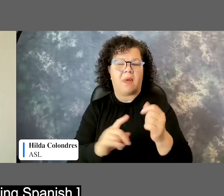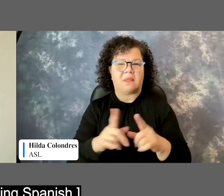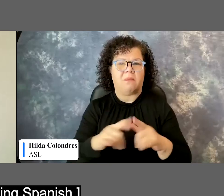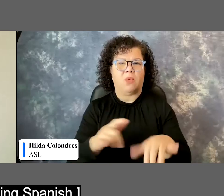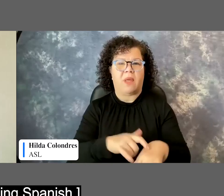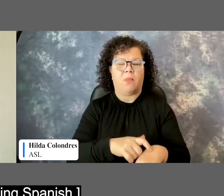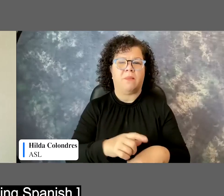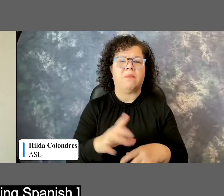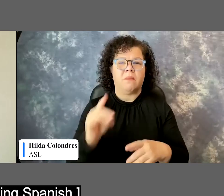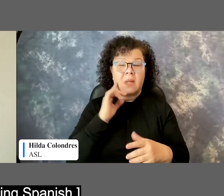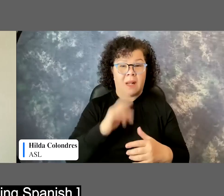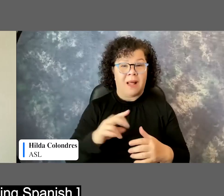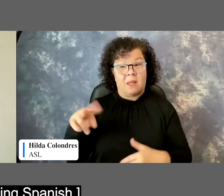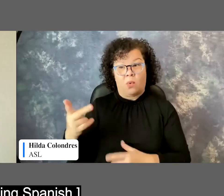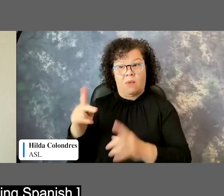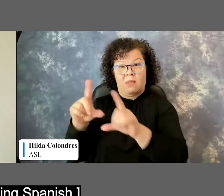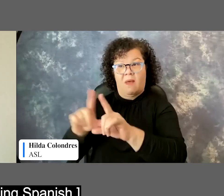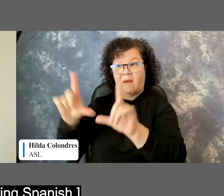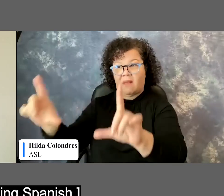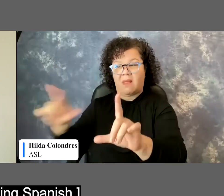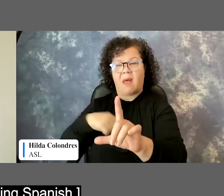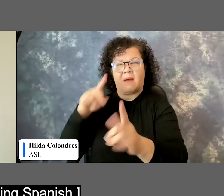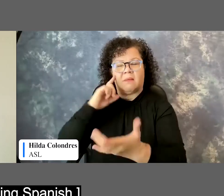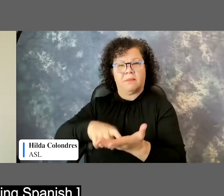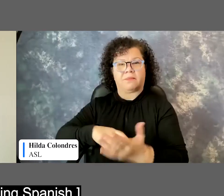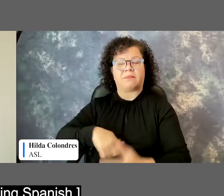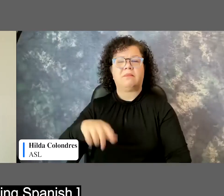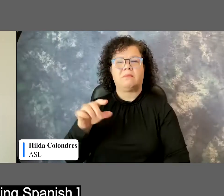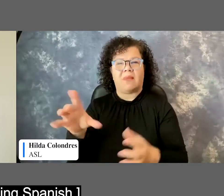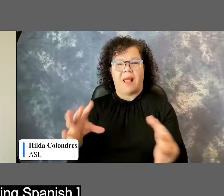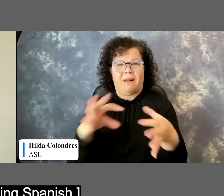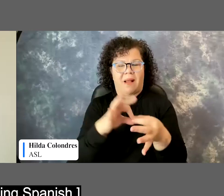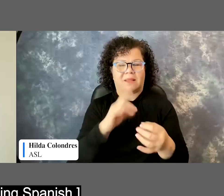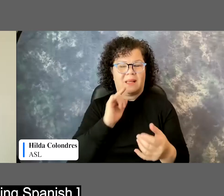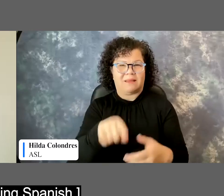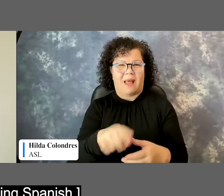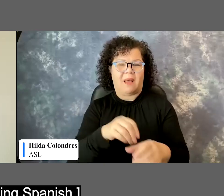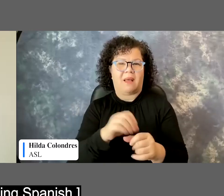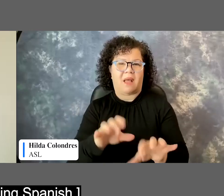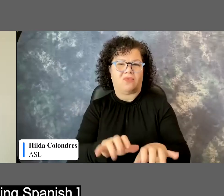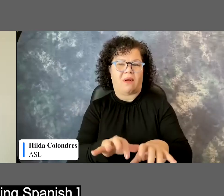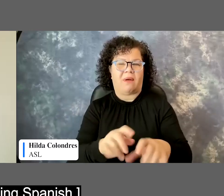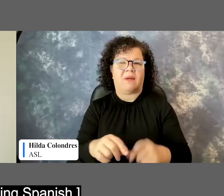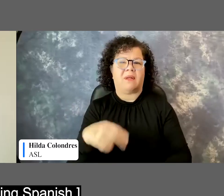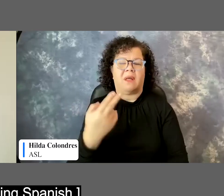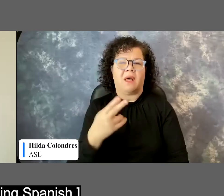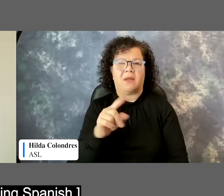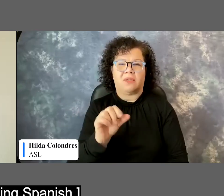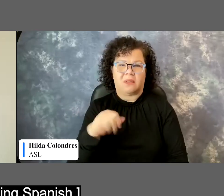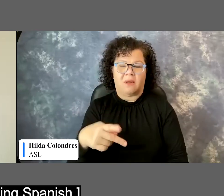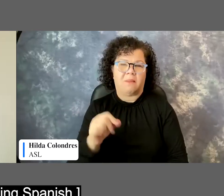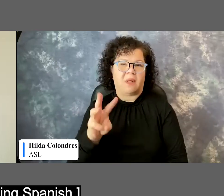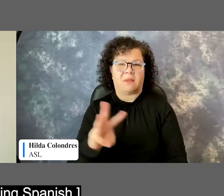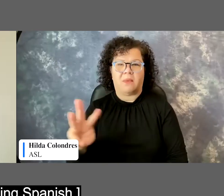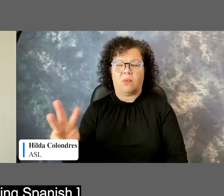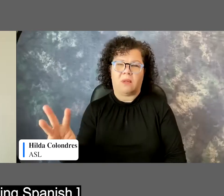tiempo. Desde la segunda ventana, navegue a el enlace que estará en el chat, que es